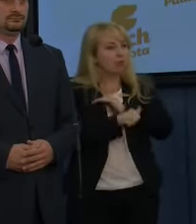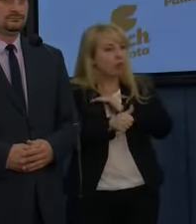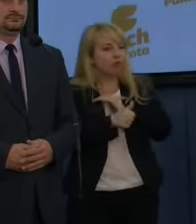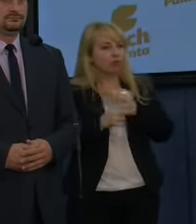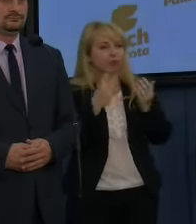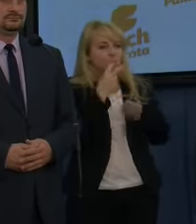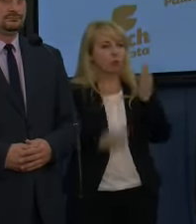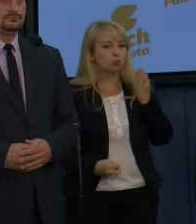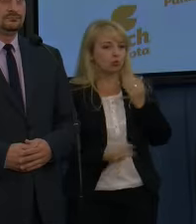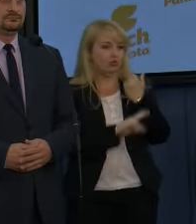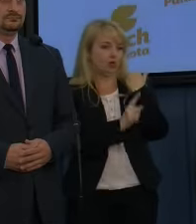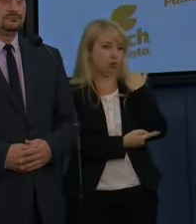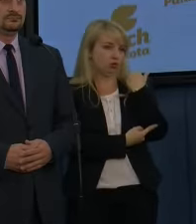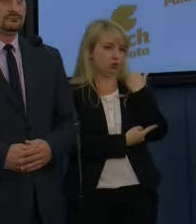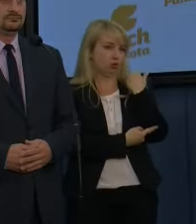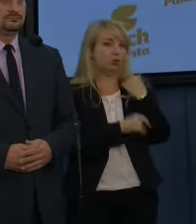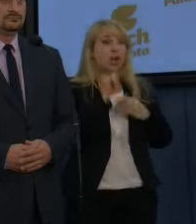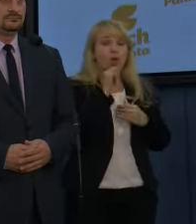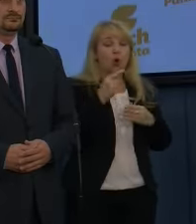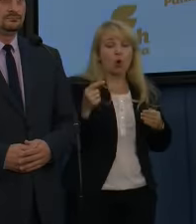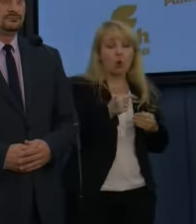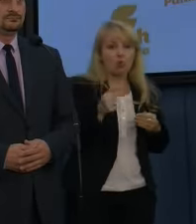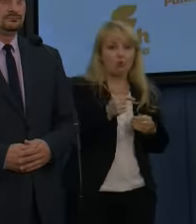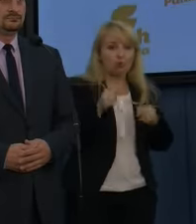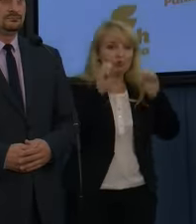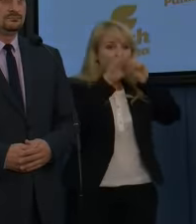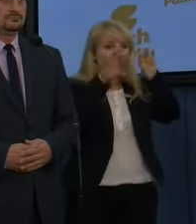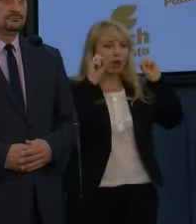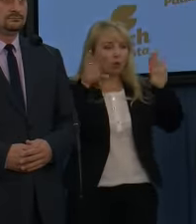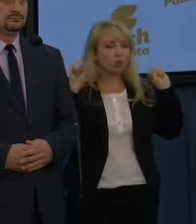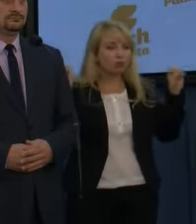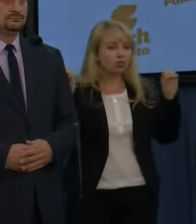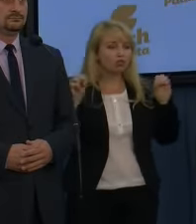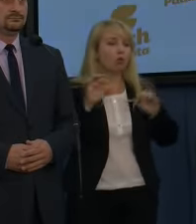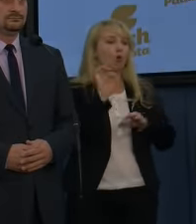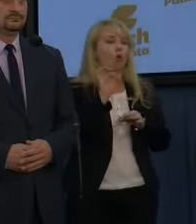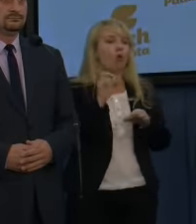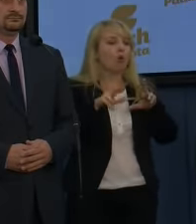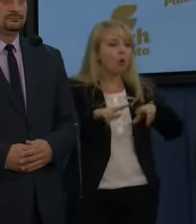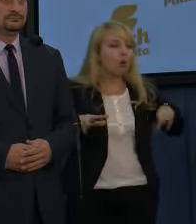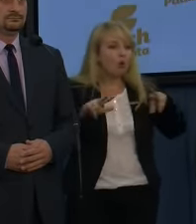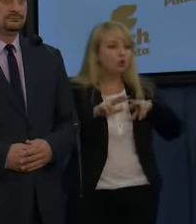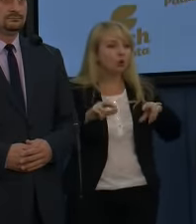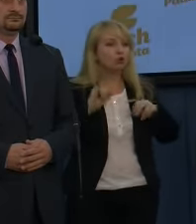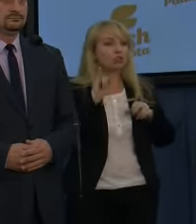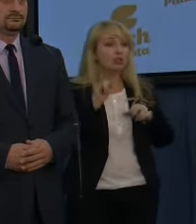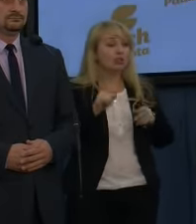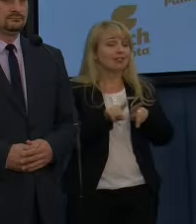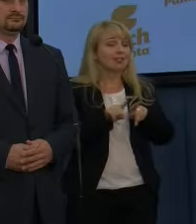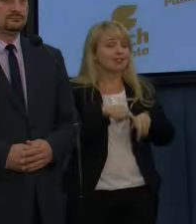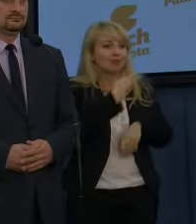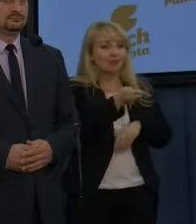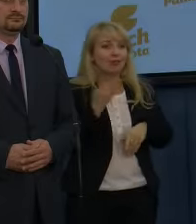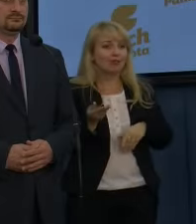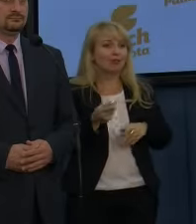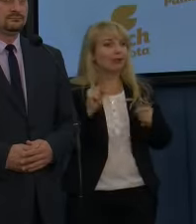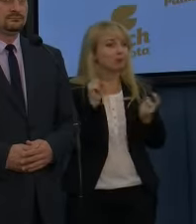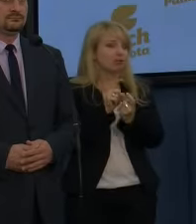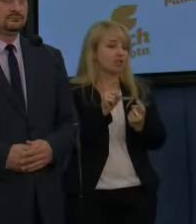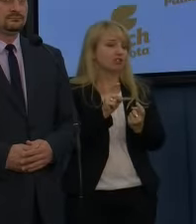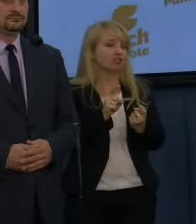również obowiązkowej edukacji seksualnej oraz pełnego dostępu do antykoncepcji. A więc nasz projekt jest